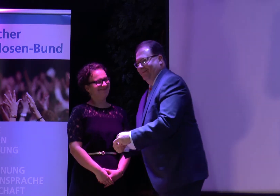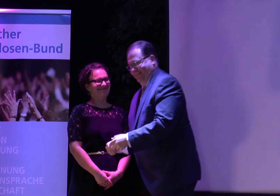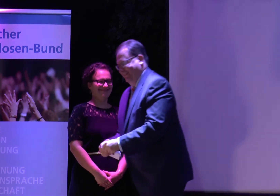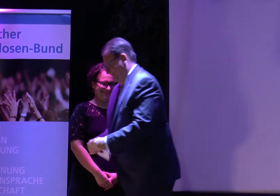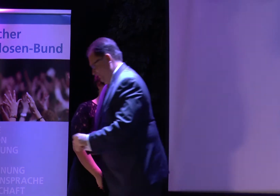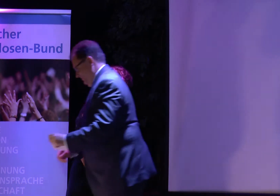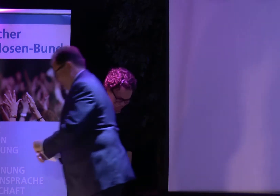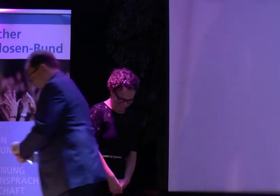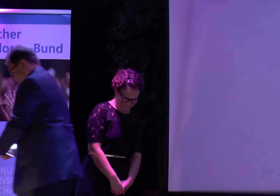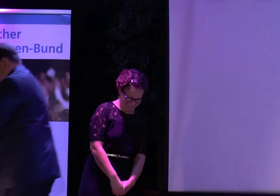Danke schön.